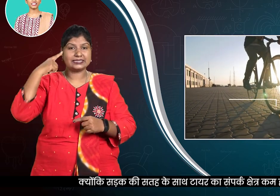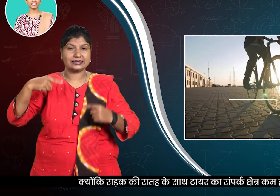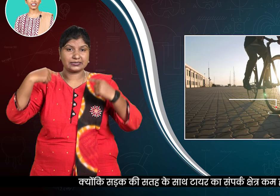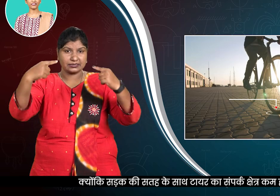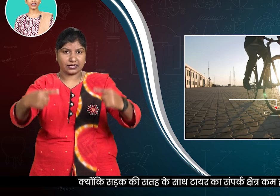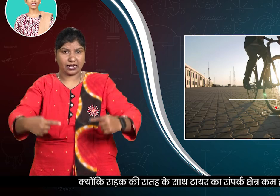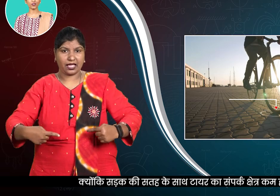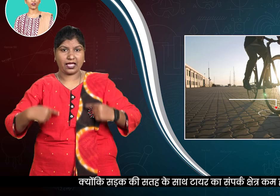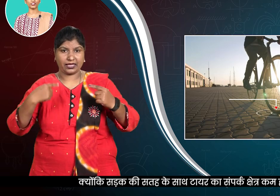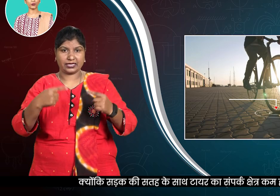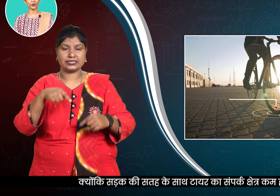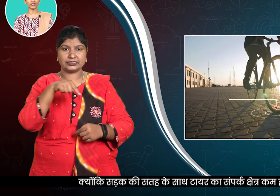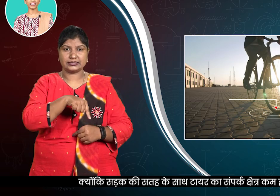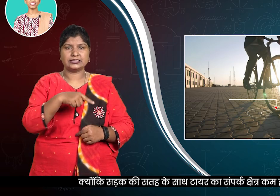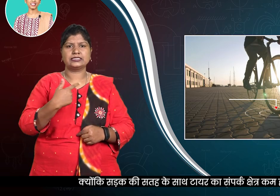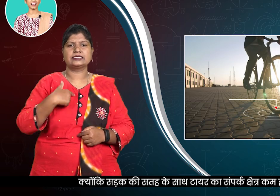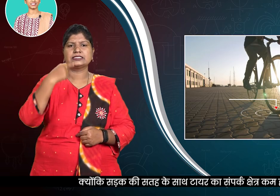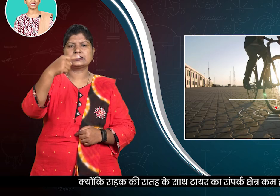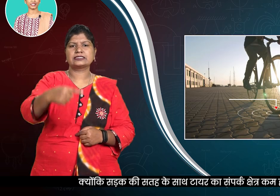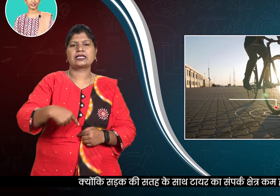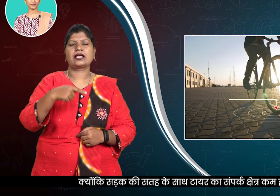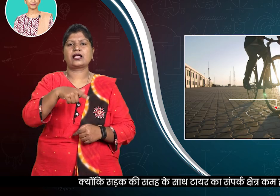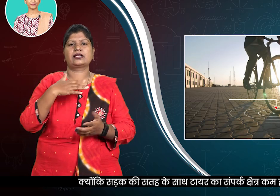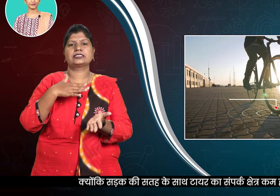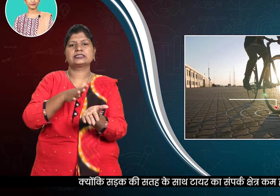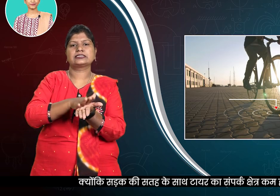का संपर क्षेतर कम होता है